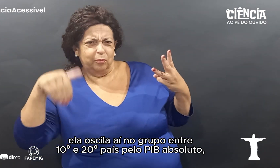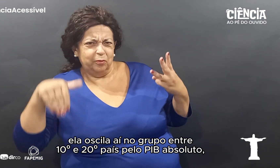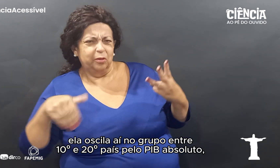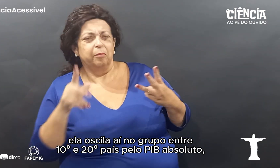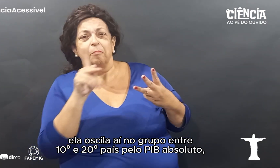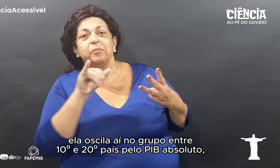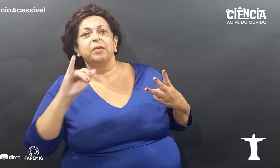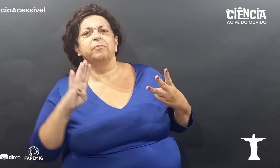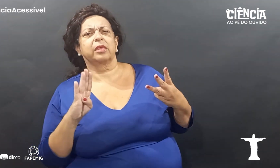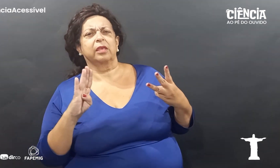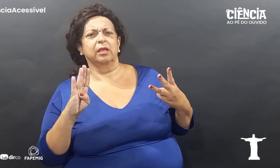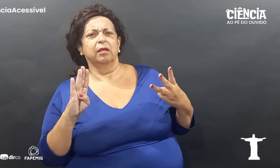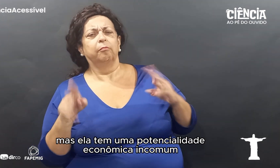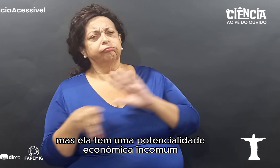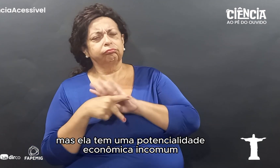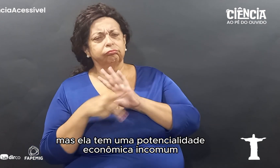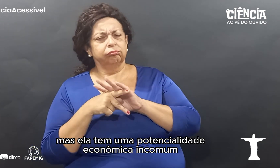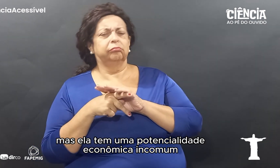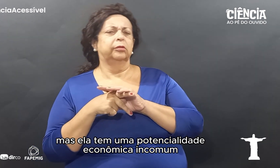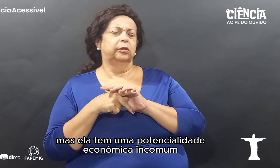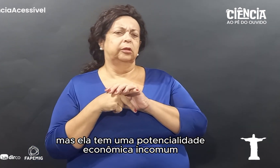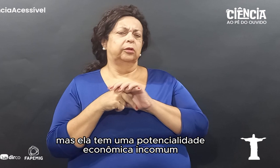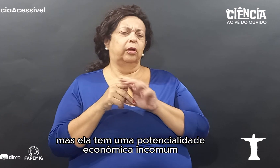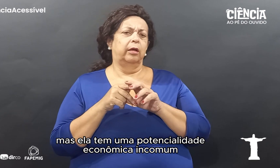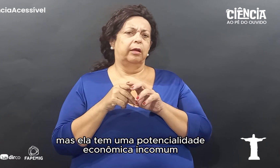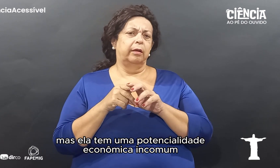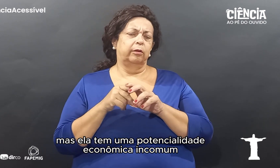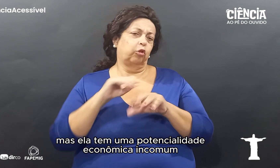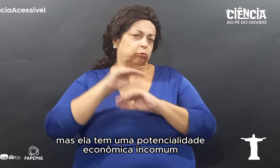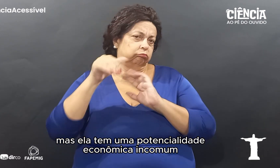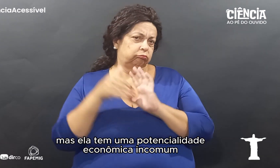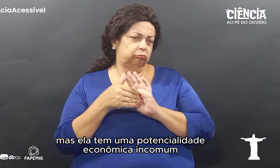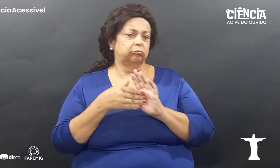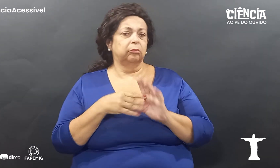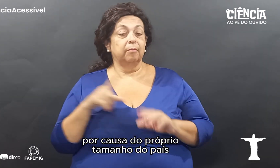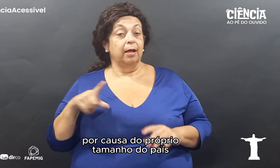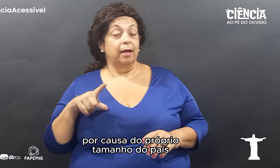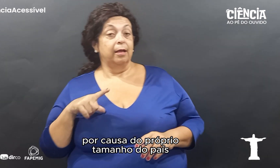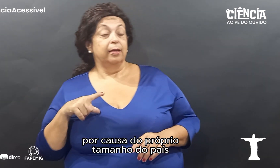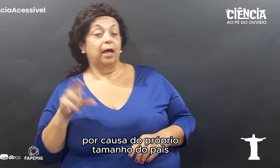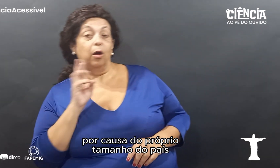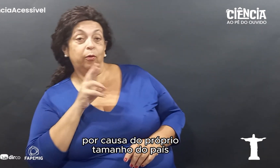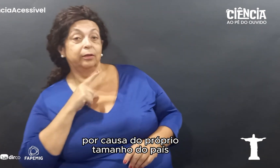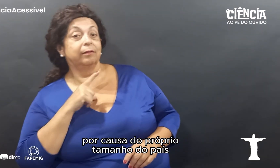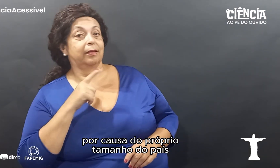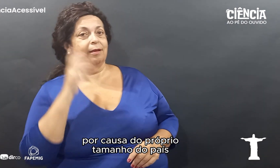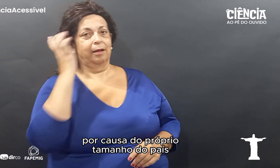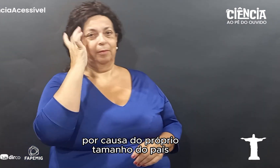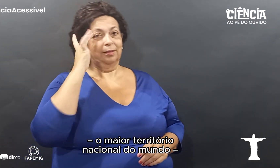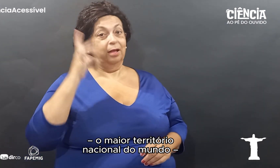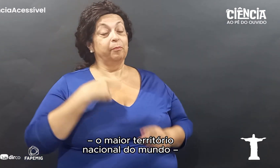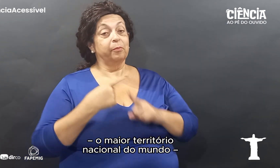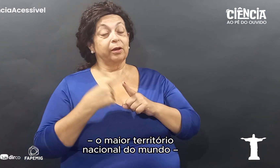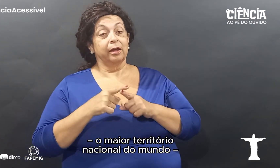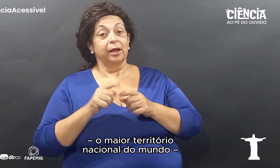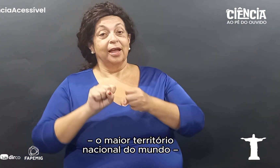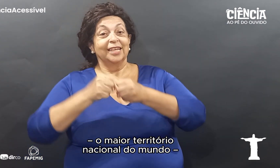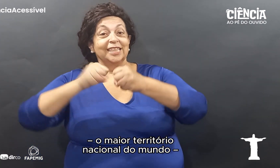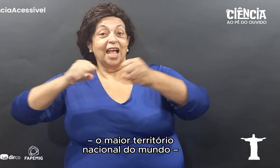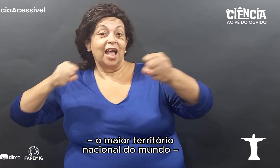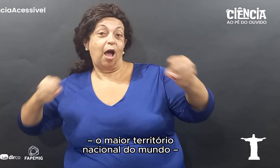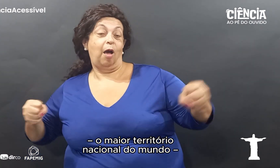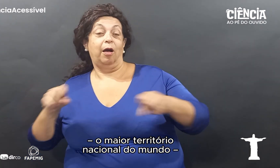PIB absoluto, mas ela tem uma potencialidade econômica em comum por causa do próprio tamanho do país, né, é o